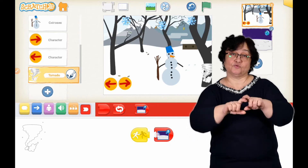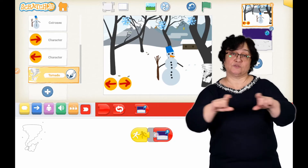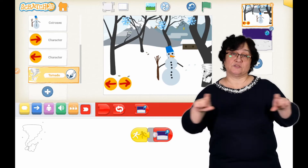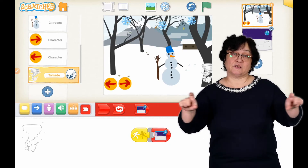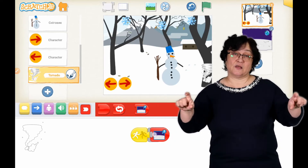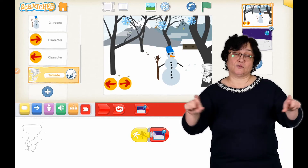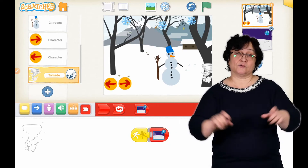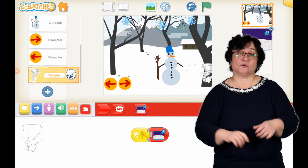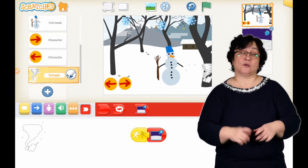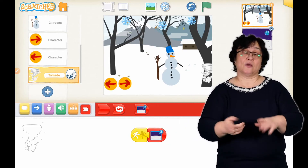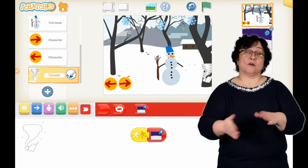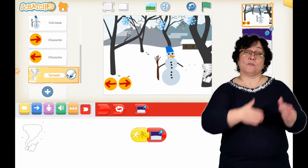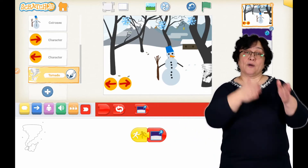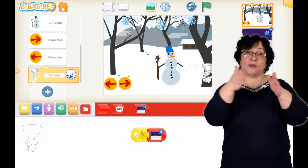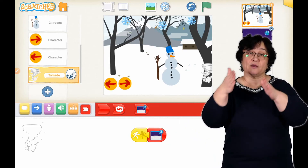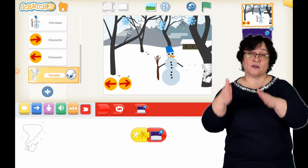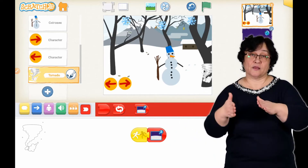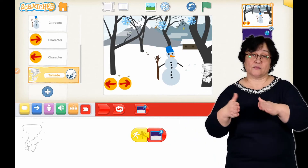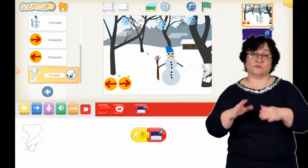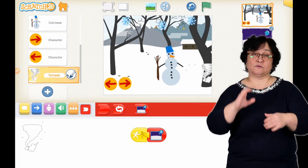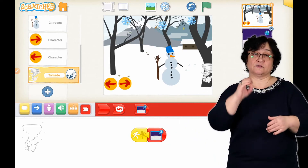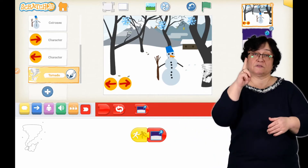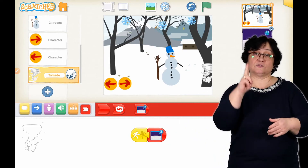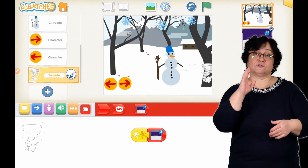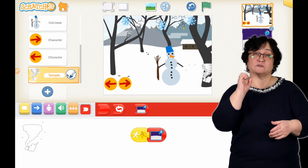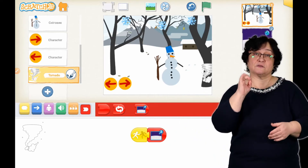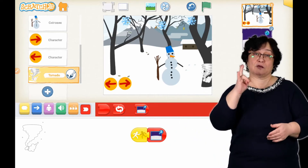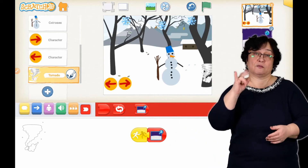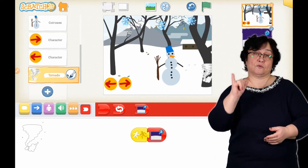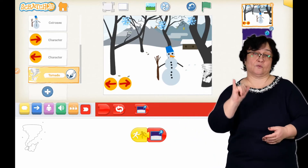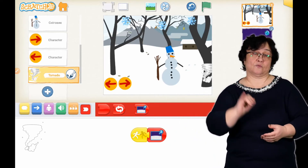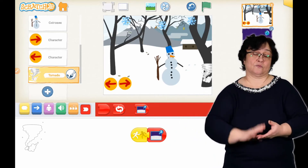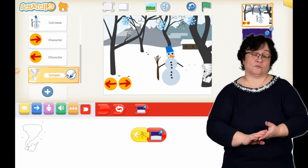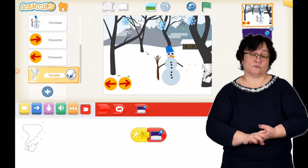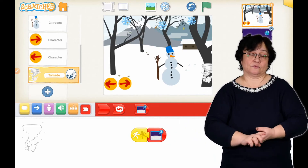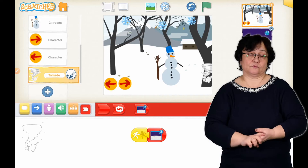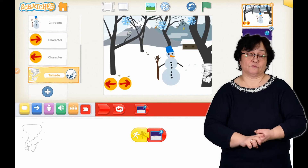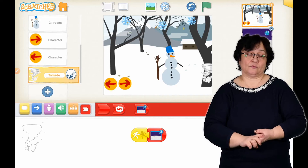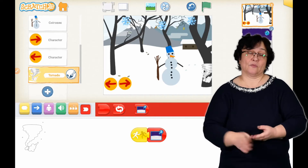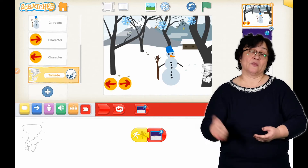переходом на іншу сцену. Перехід на іншу сцену.